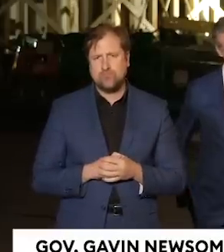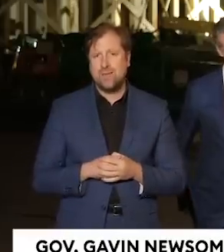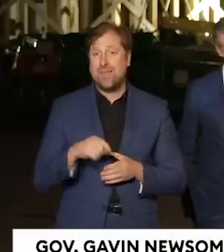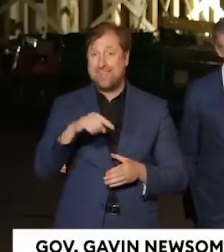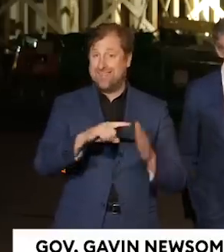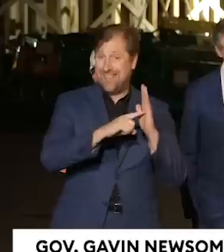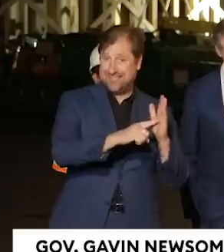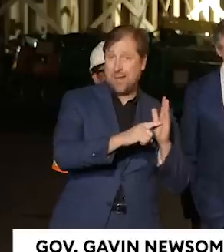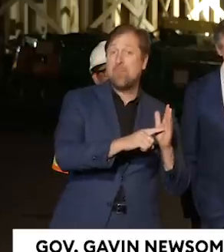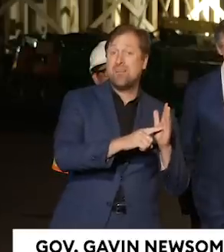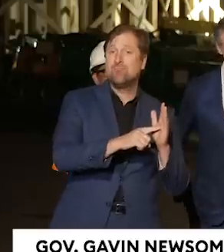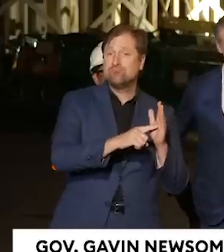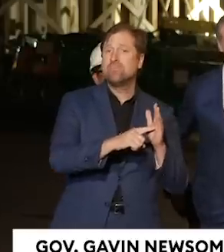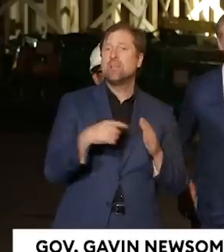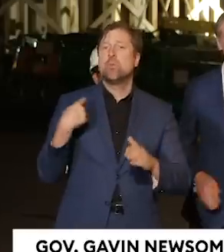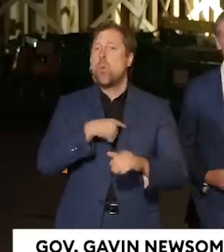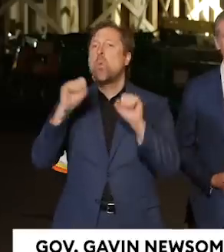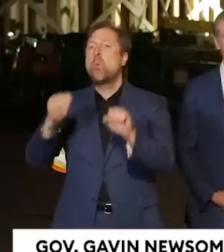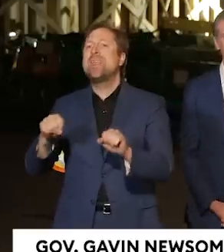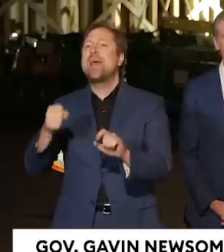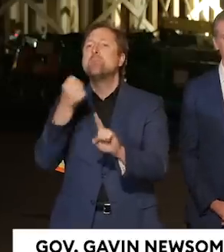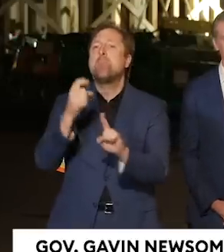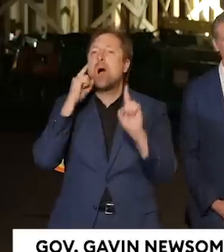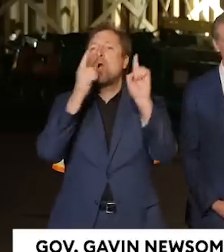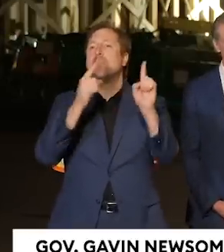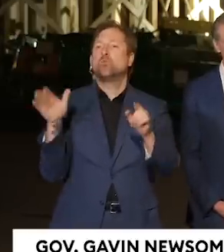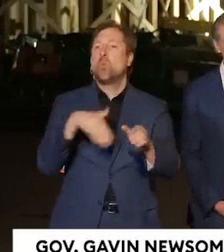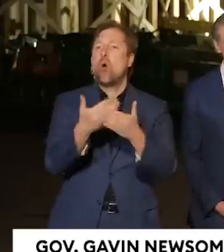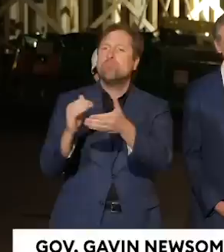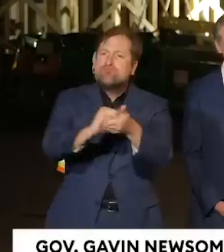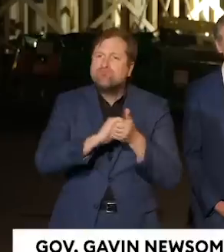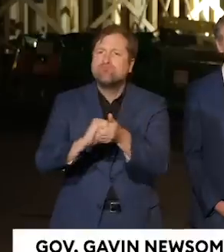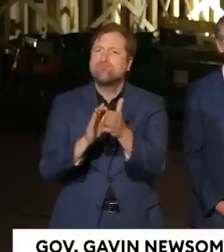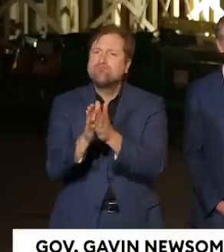ejemplo de qué se puede lograr cuando todos trabajan juntos.